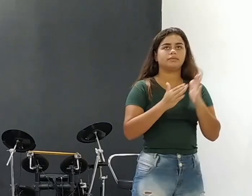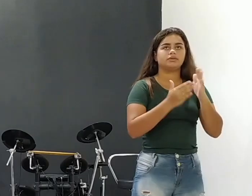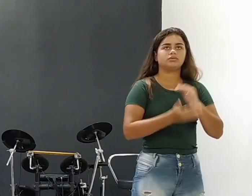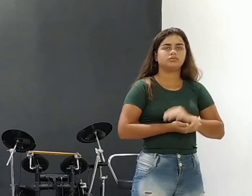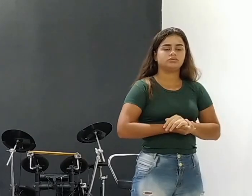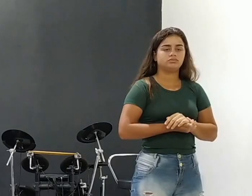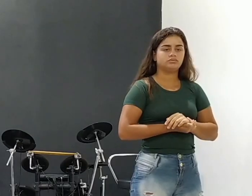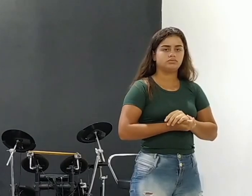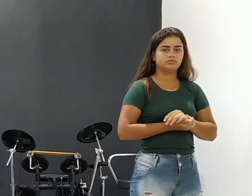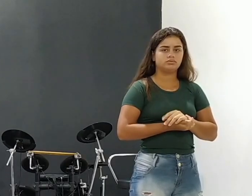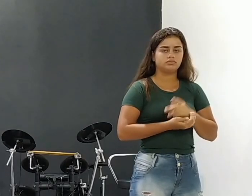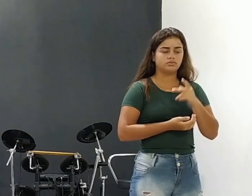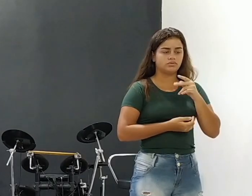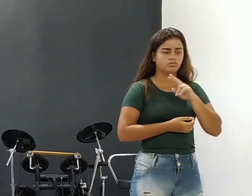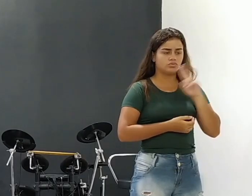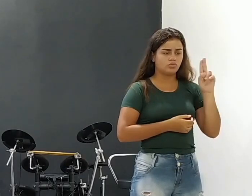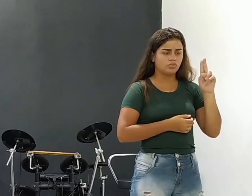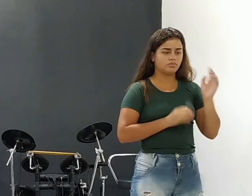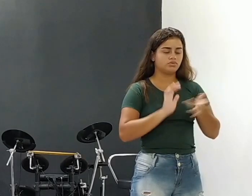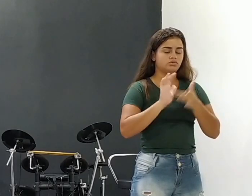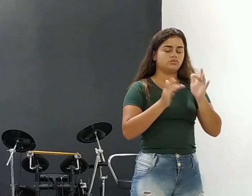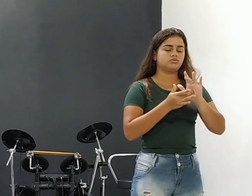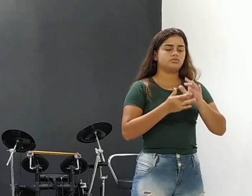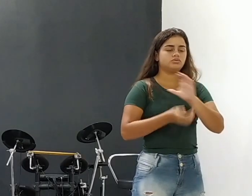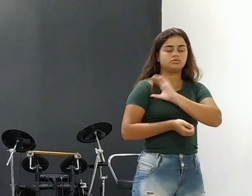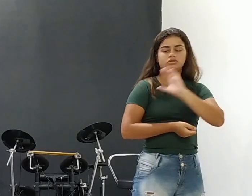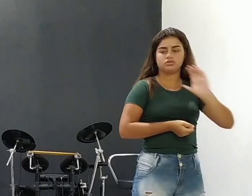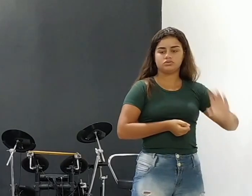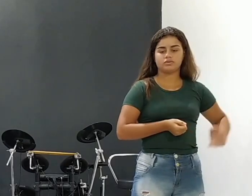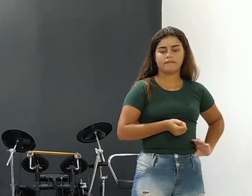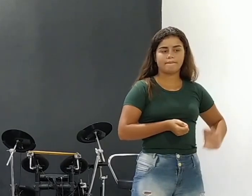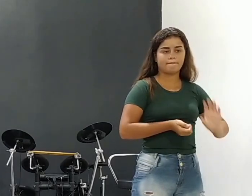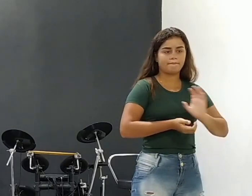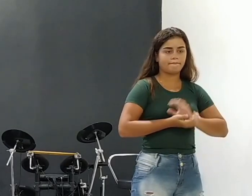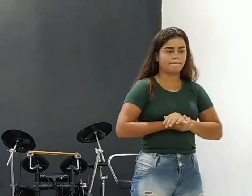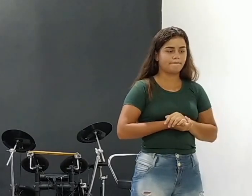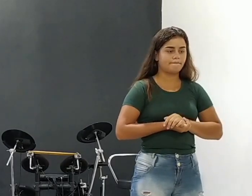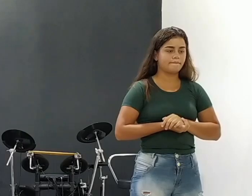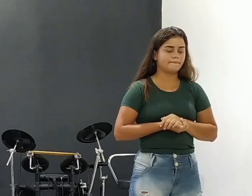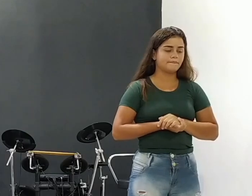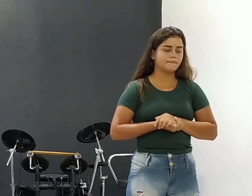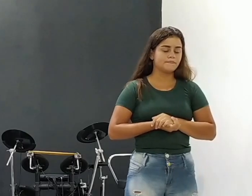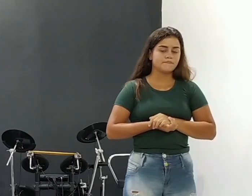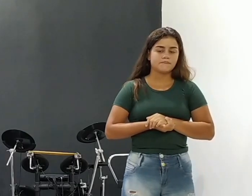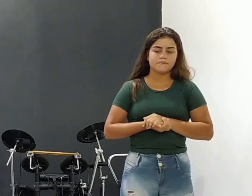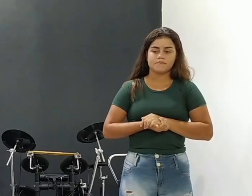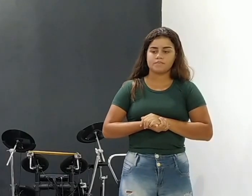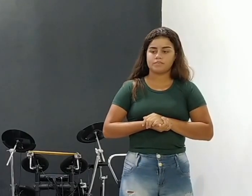chama Jesus Cristo Nazareno. Esse caminho ainda se chama